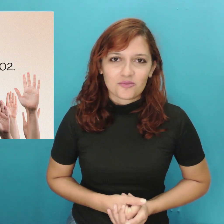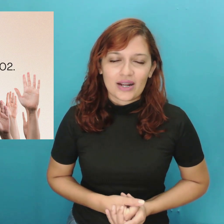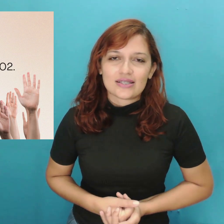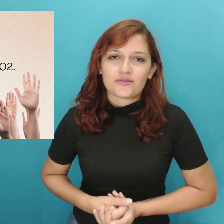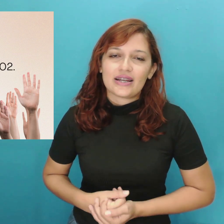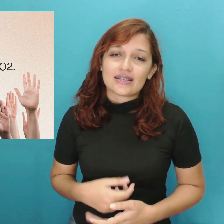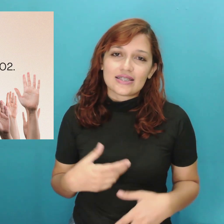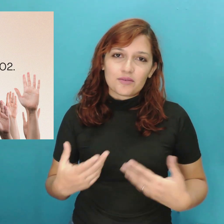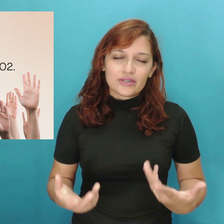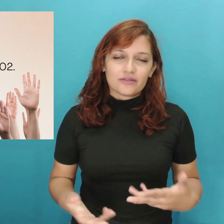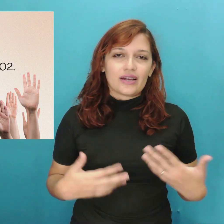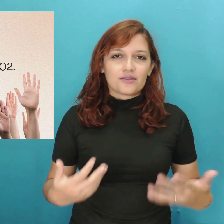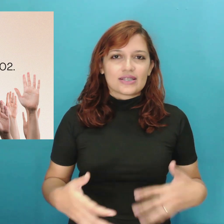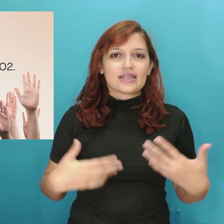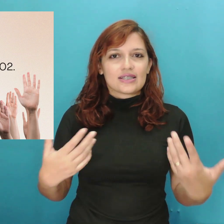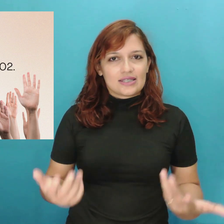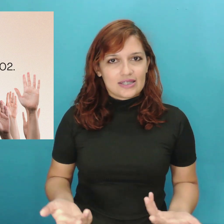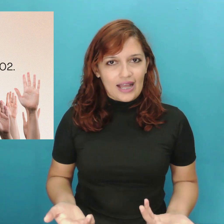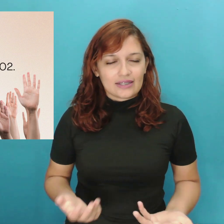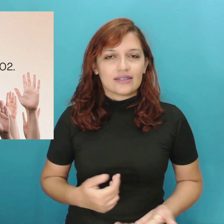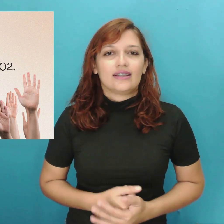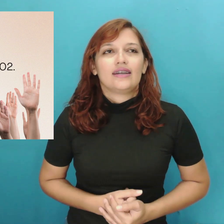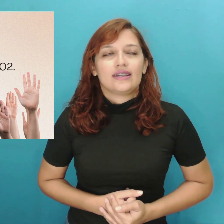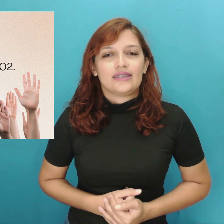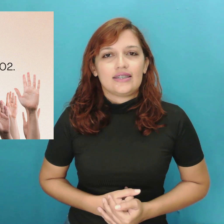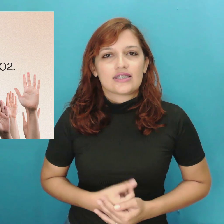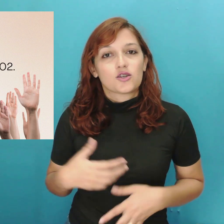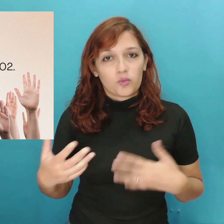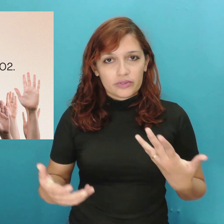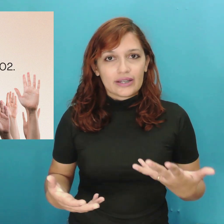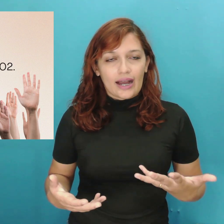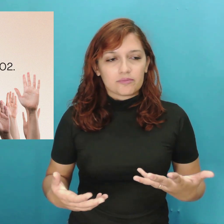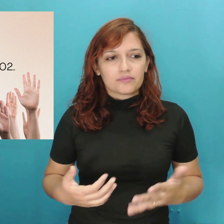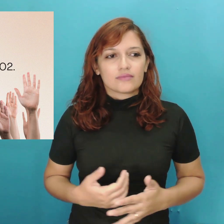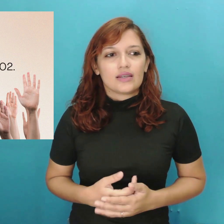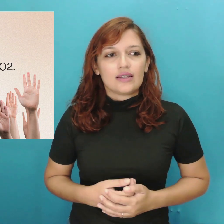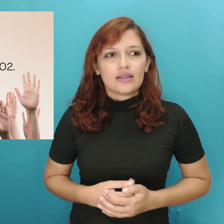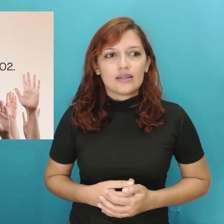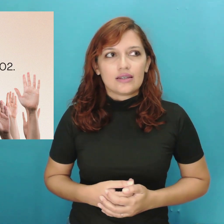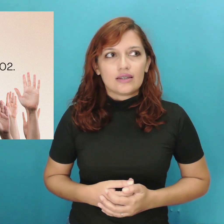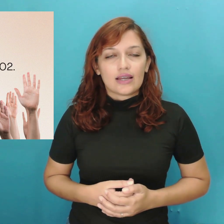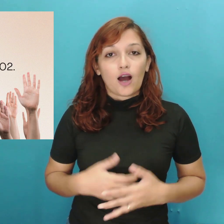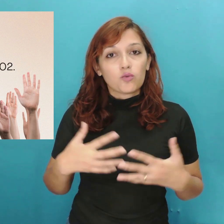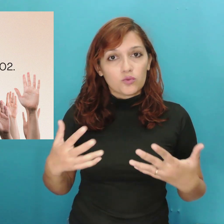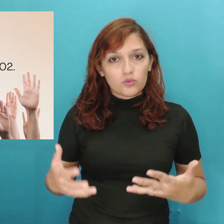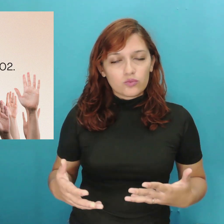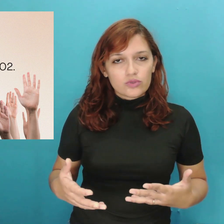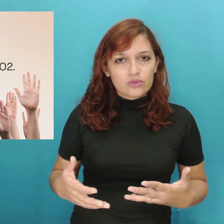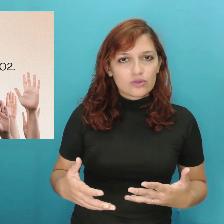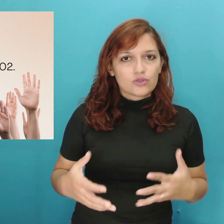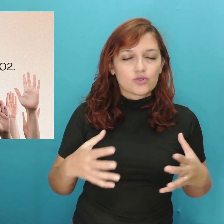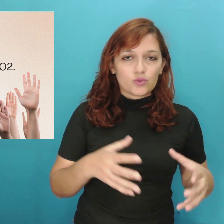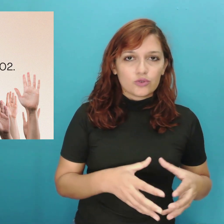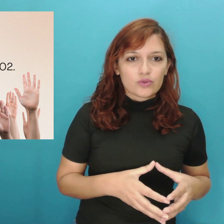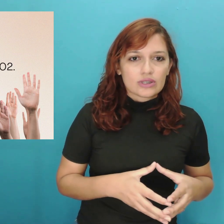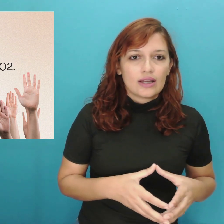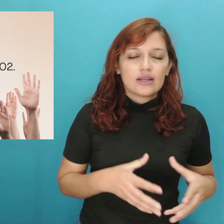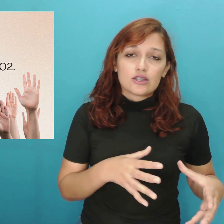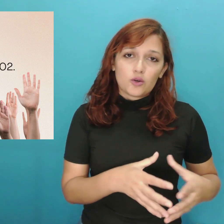Brasil e elas sempre tiveram essa necessidade de se comunicar. E alguns surdos se